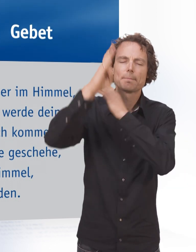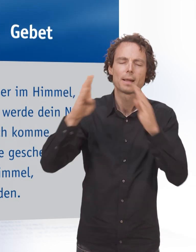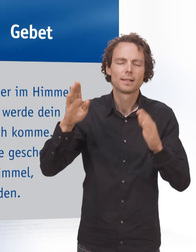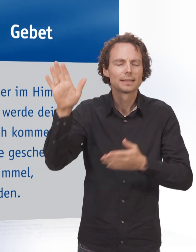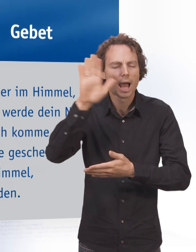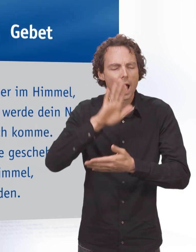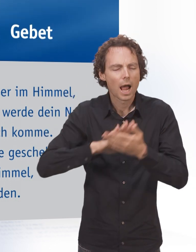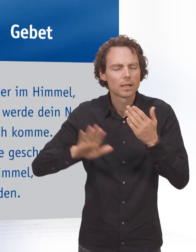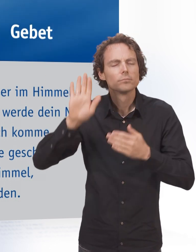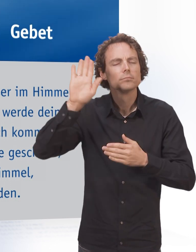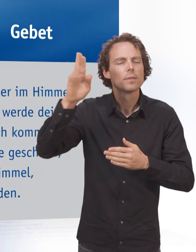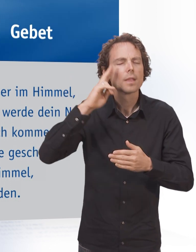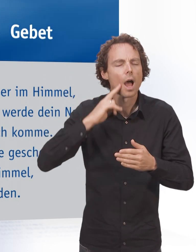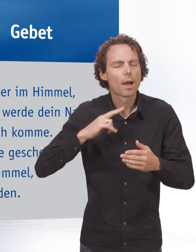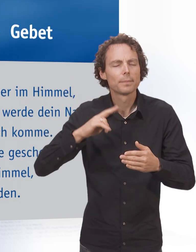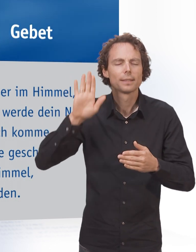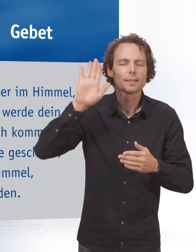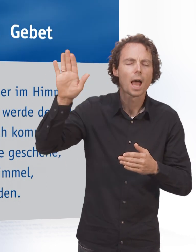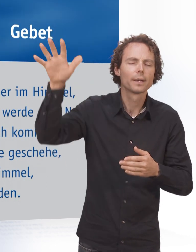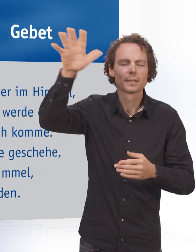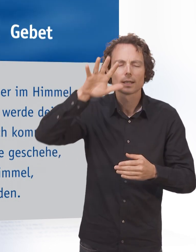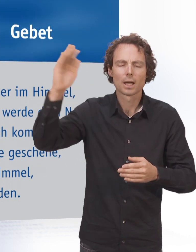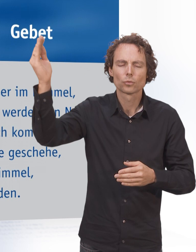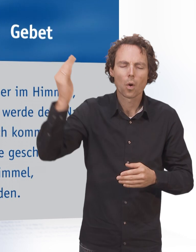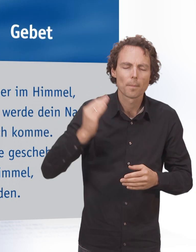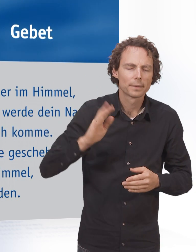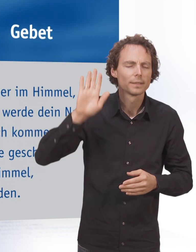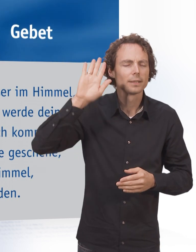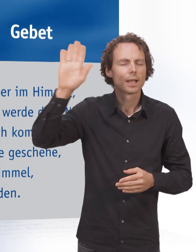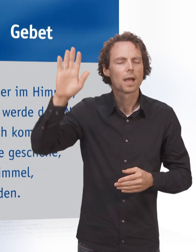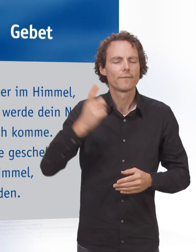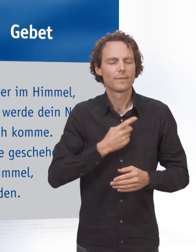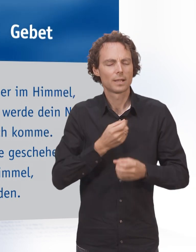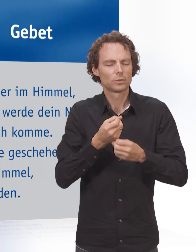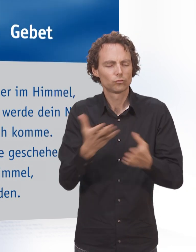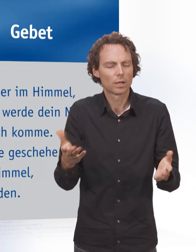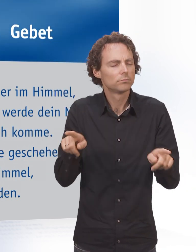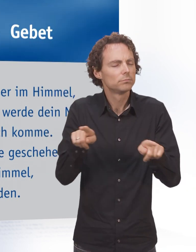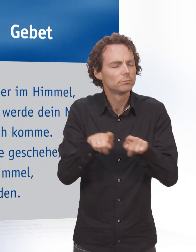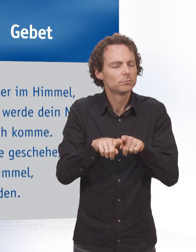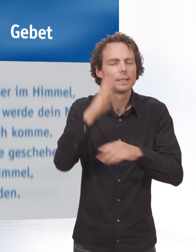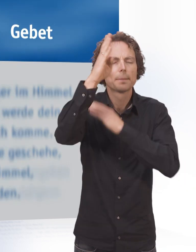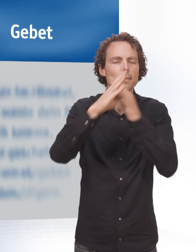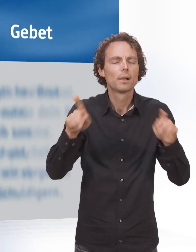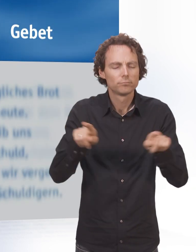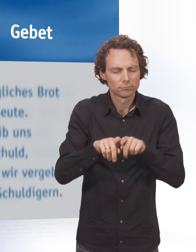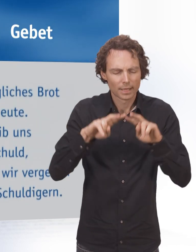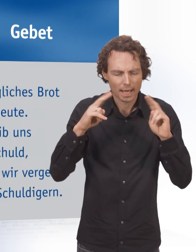geheiligt werde dein Name, dein Reich komme, dein Wille geschehe, wie im Himmel so auf